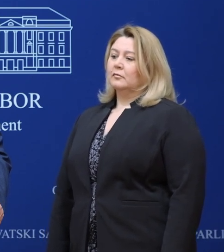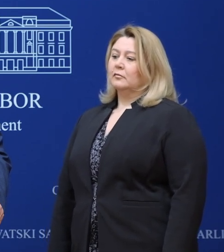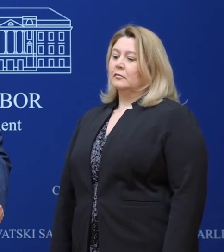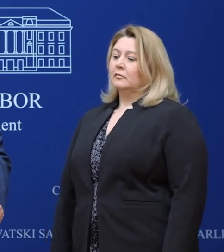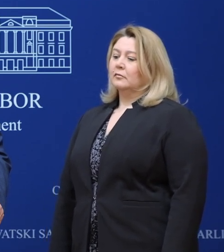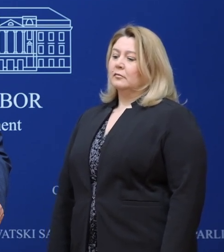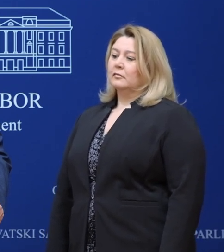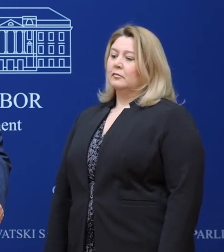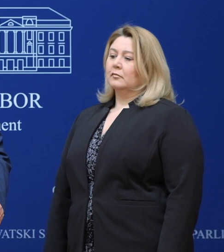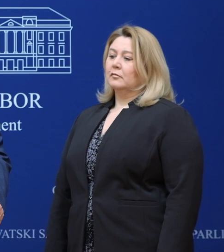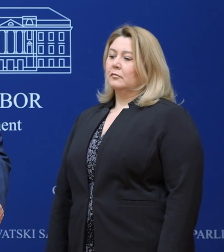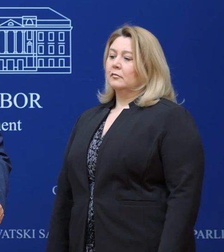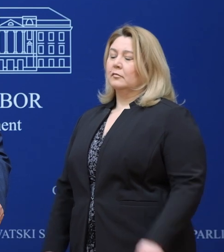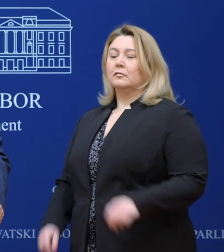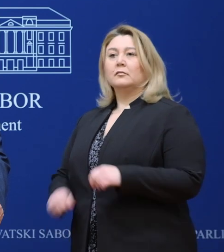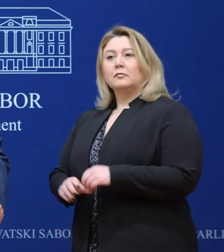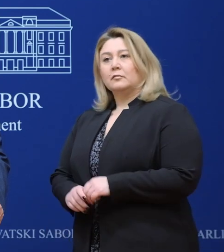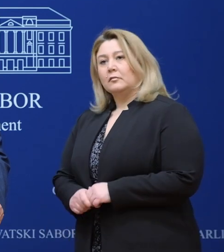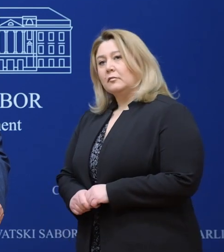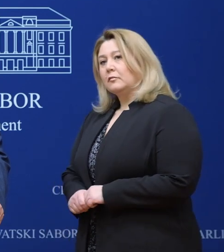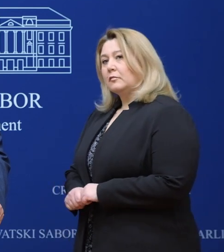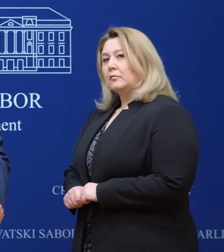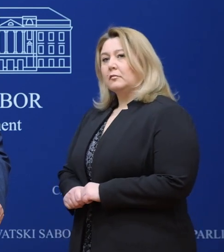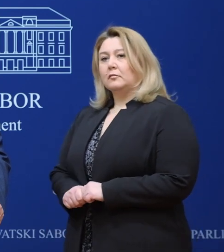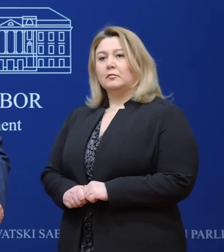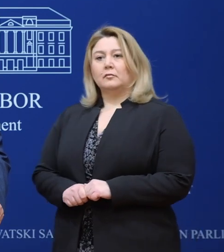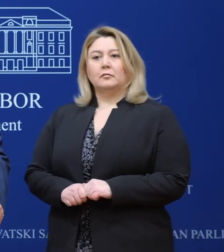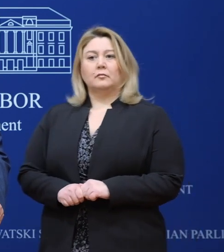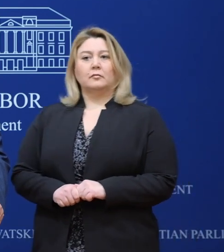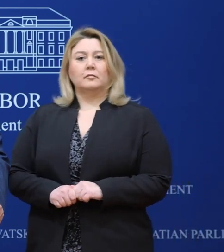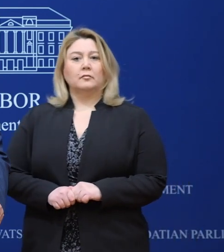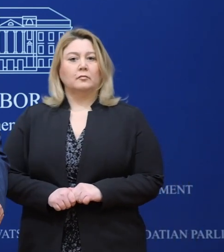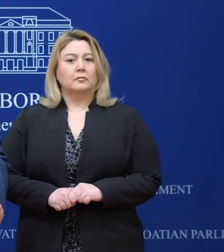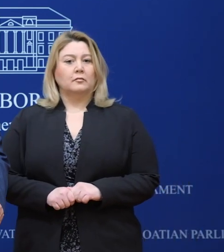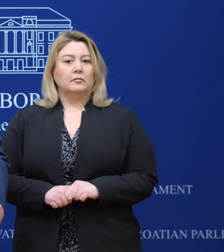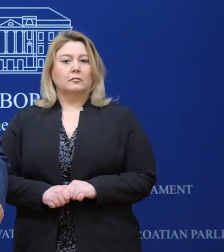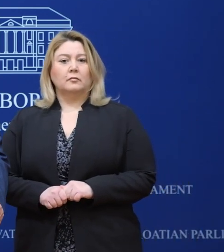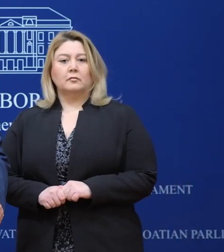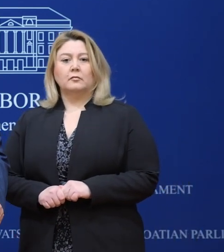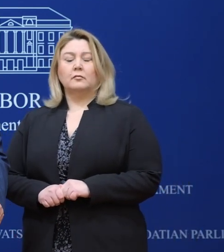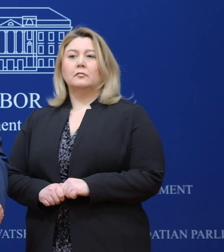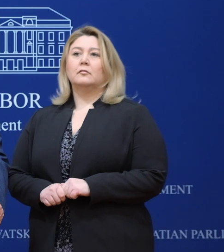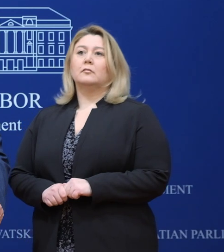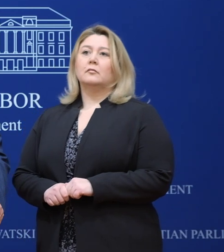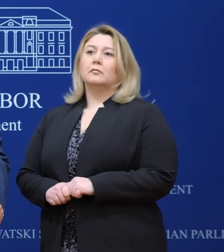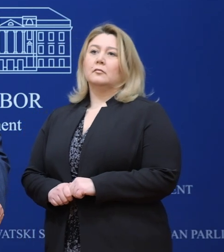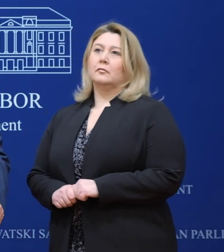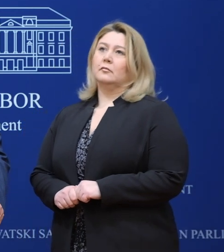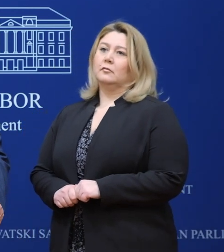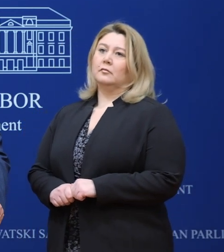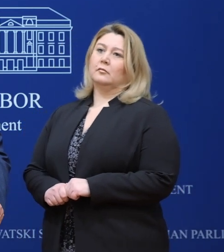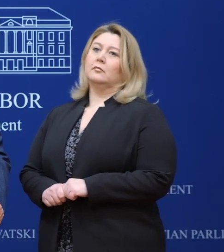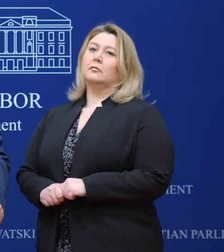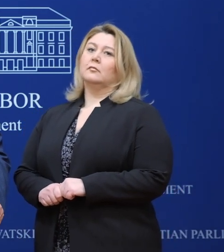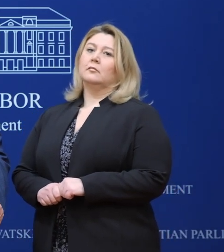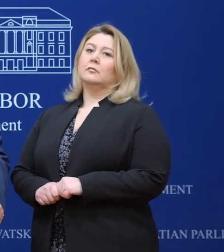primarnih temelja i uzusa demokracije. To smo imali prilike vidjeti sprdno sa ovom institucijom,